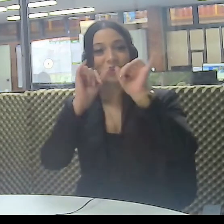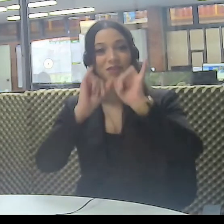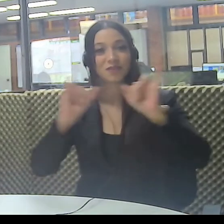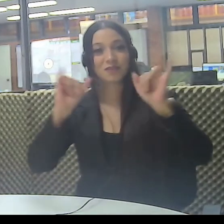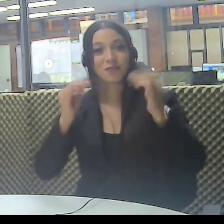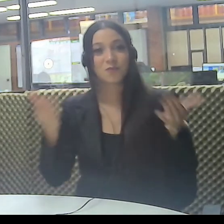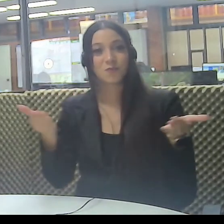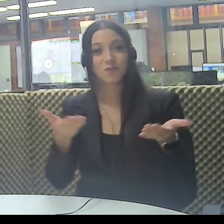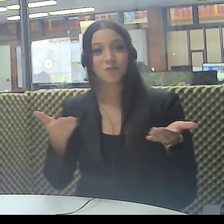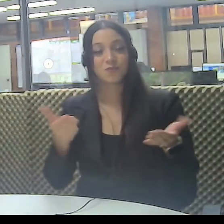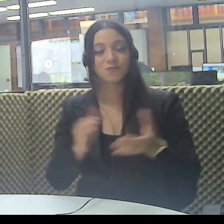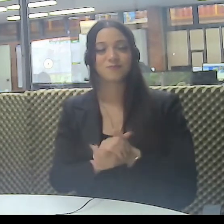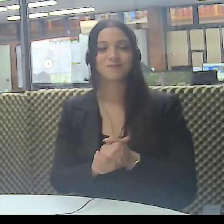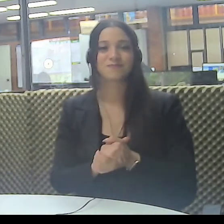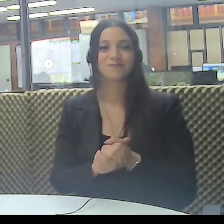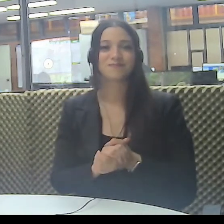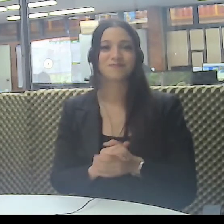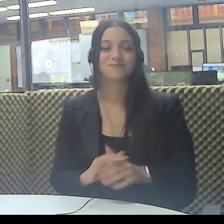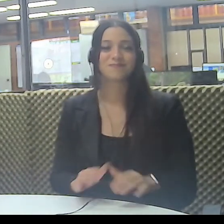edição.